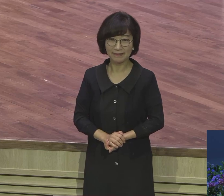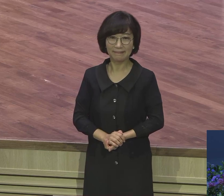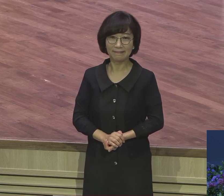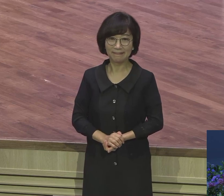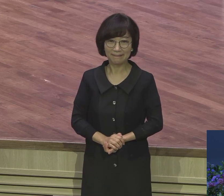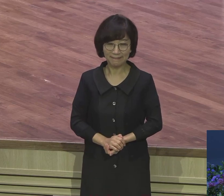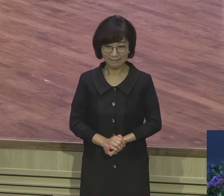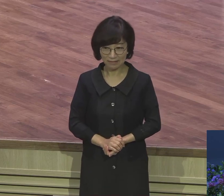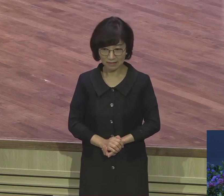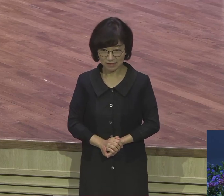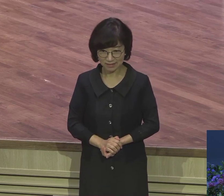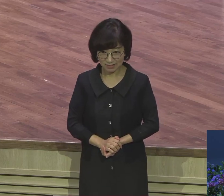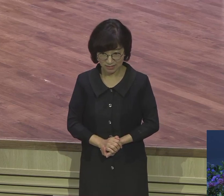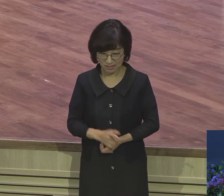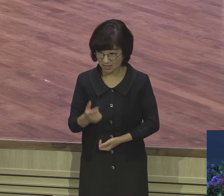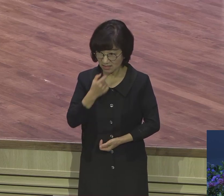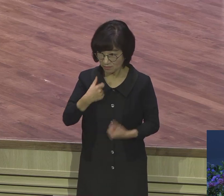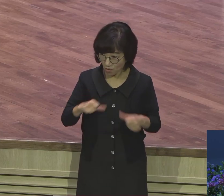안 한다 말만 해봐라.